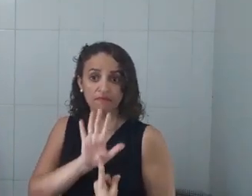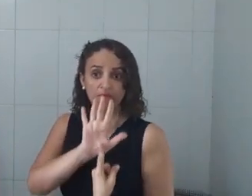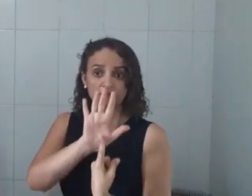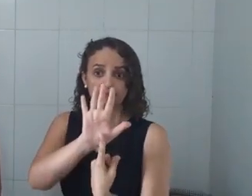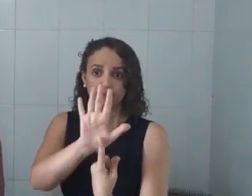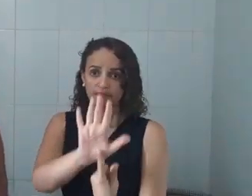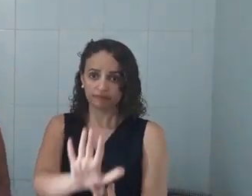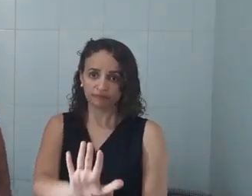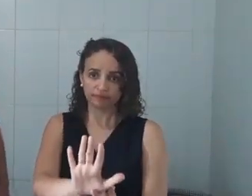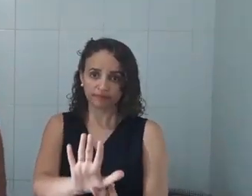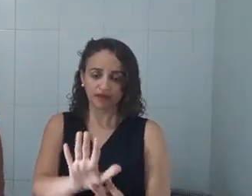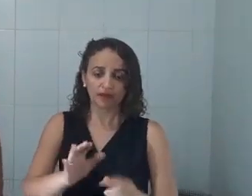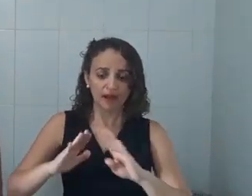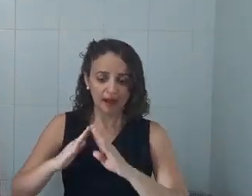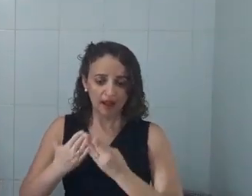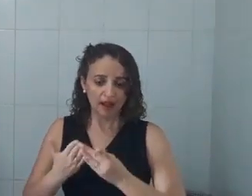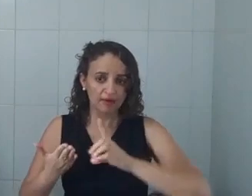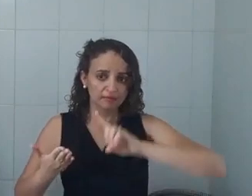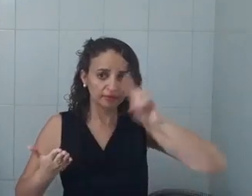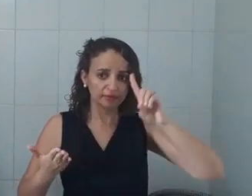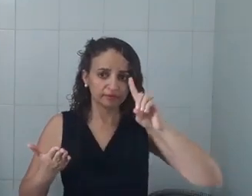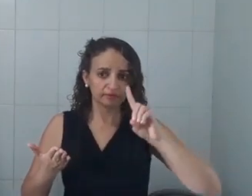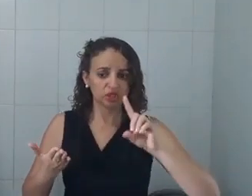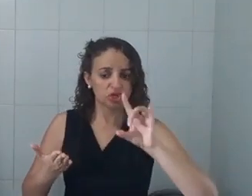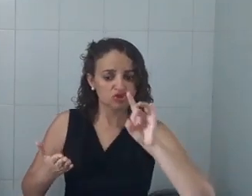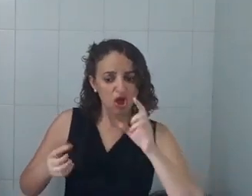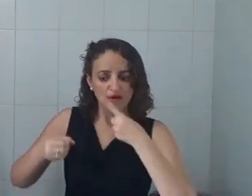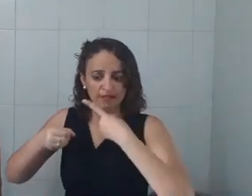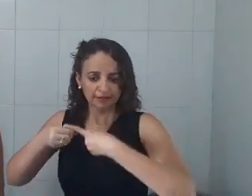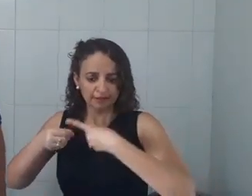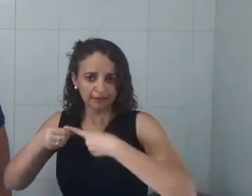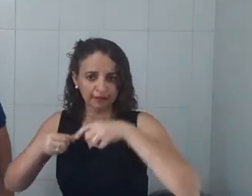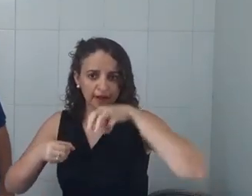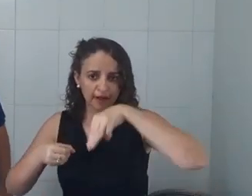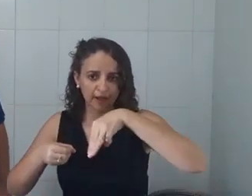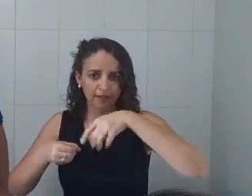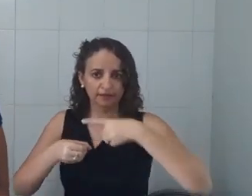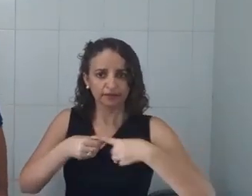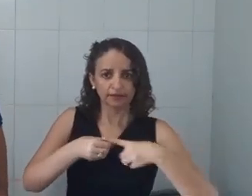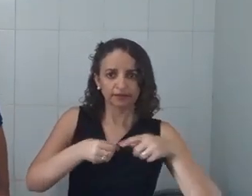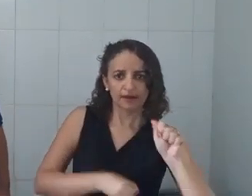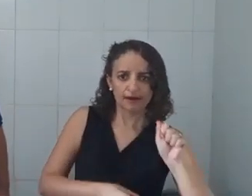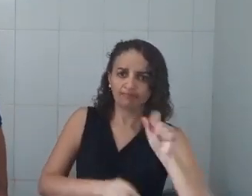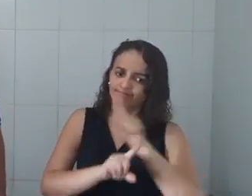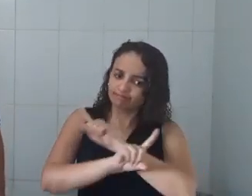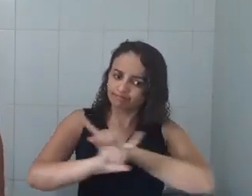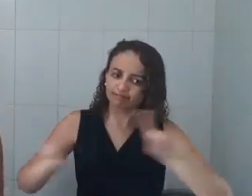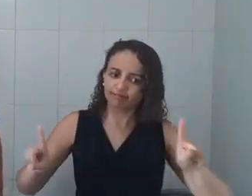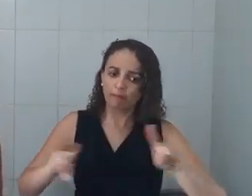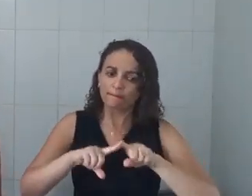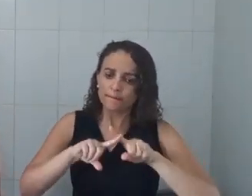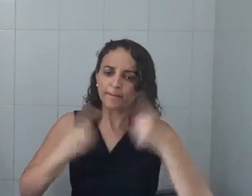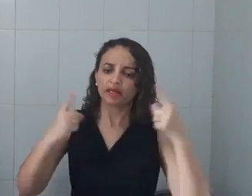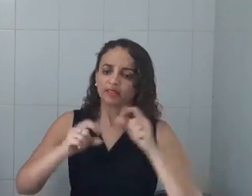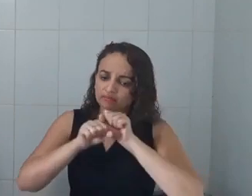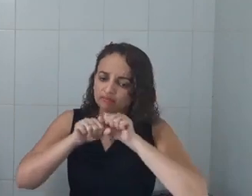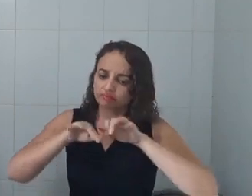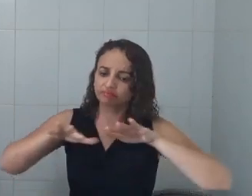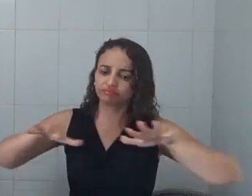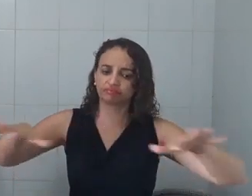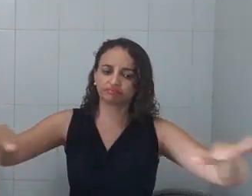Senhor, não só na Macedônia e Acaia, mas também por toda parte se divulgou a vossa